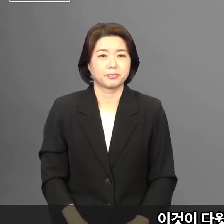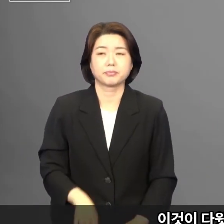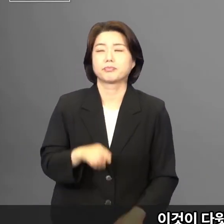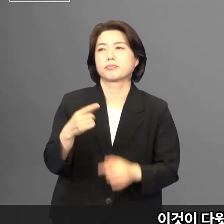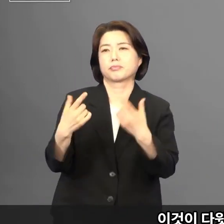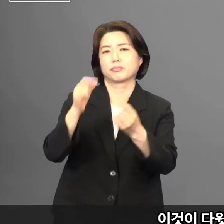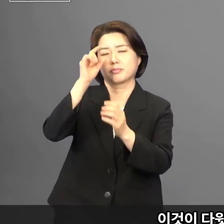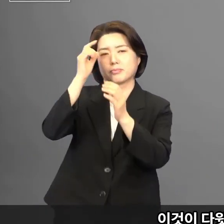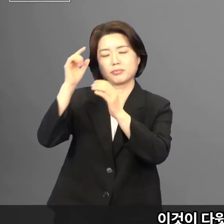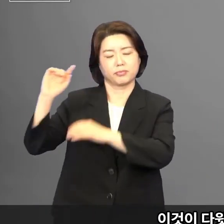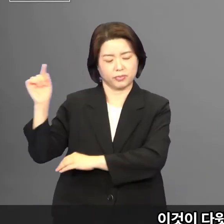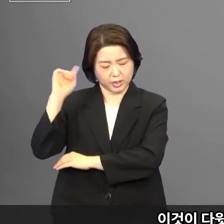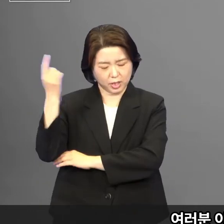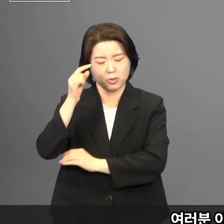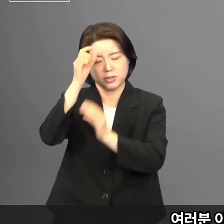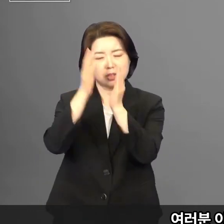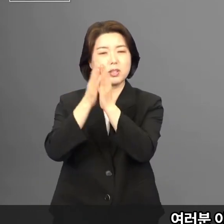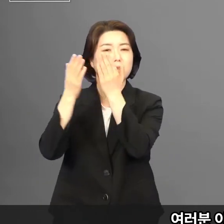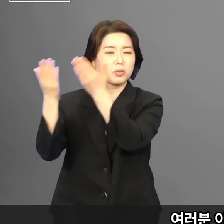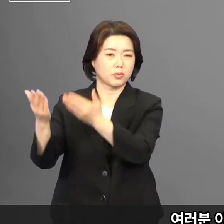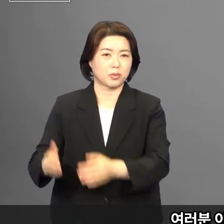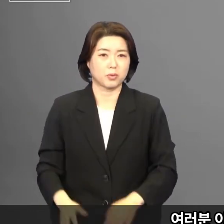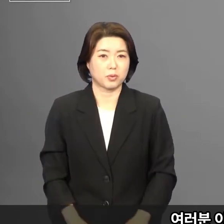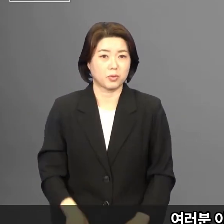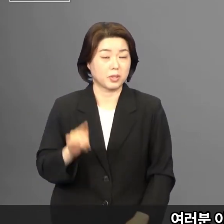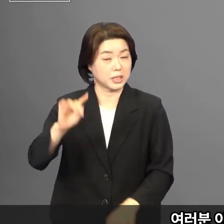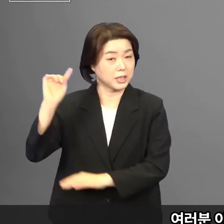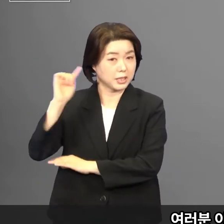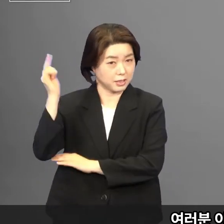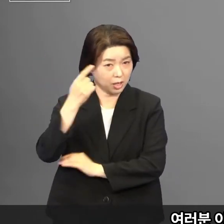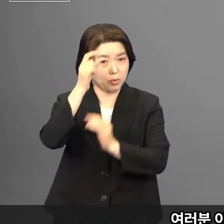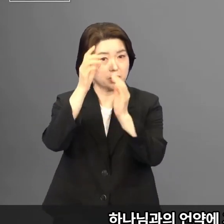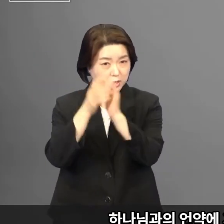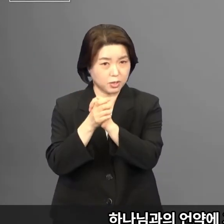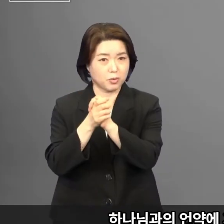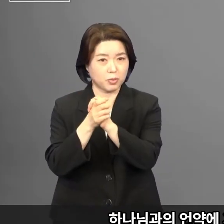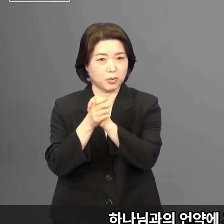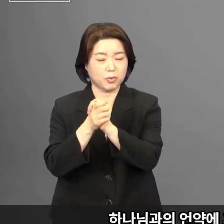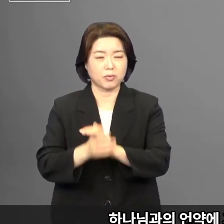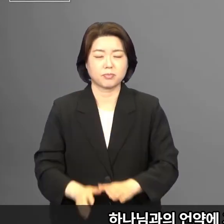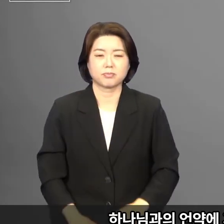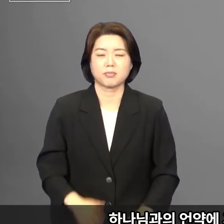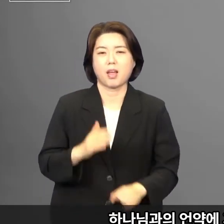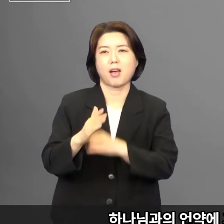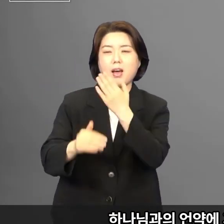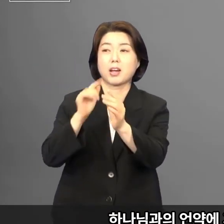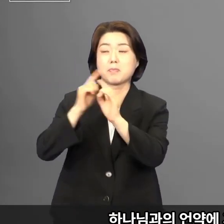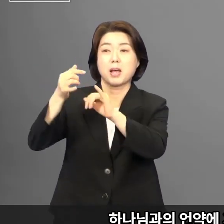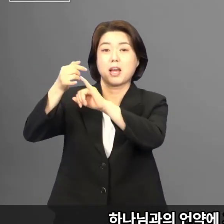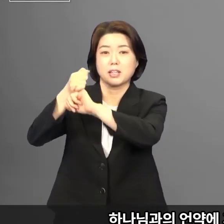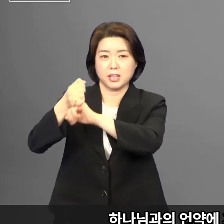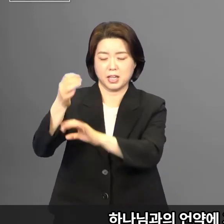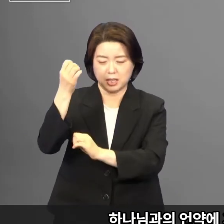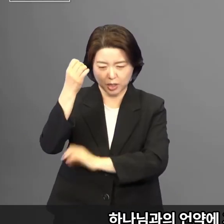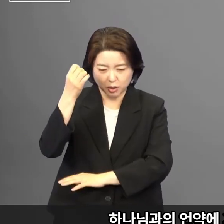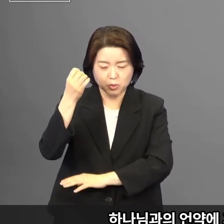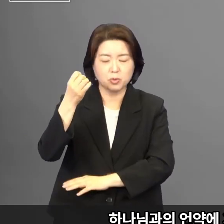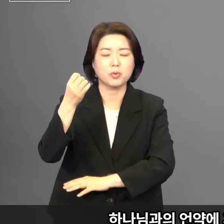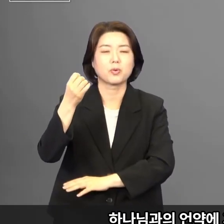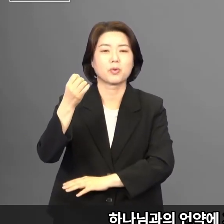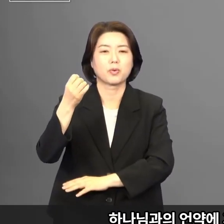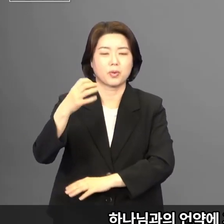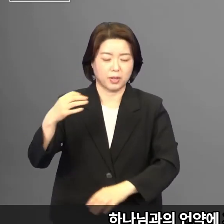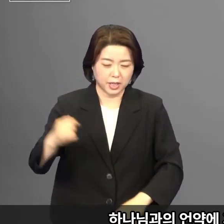이것이 다윗의 기도인 거예요. 여러분, 이 다윗의 기도는 하나님과의 언약에 기초한 자녀의 기도입니다.